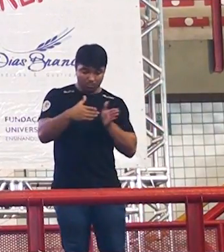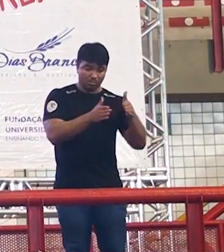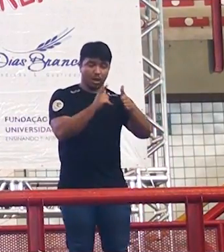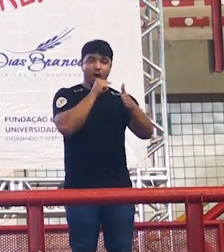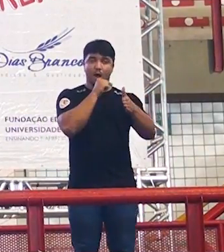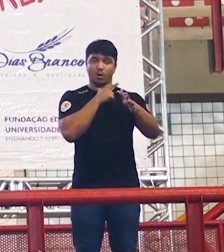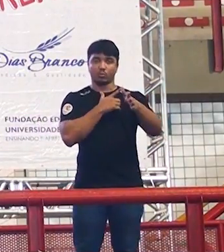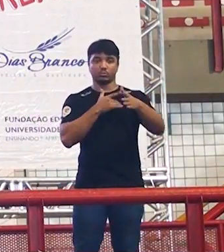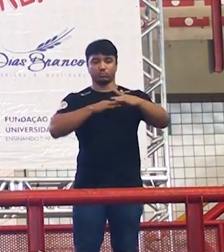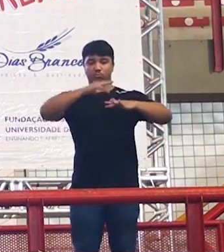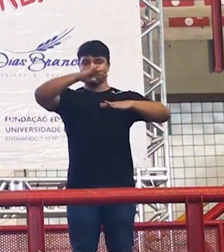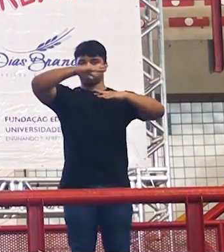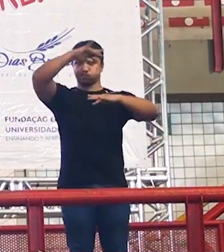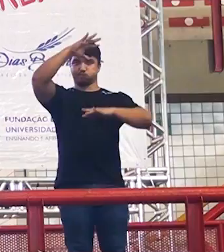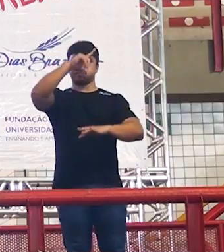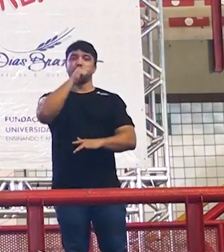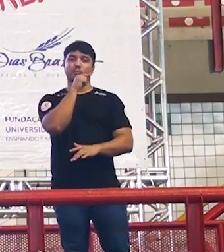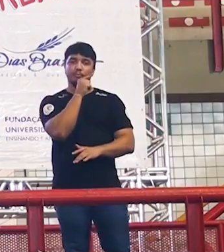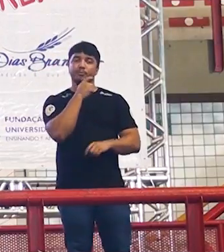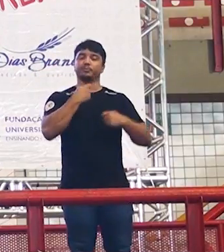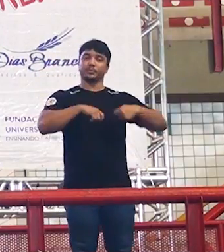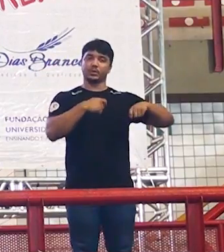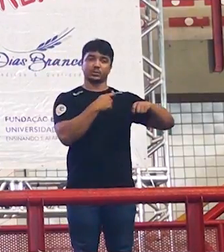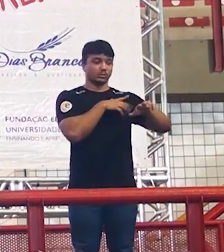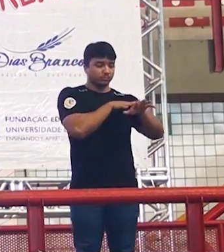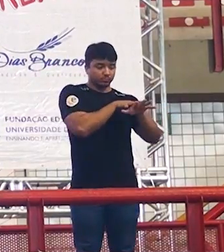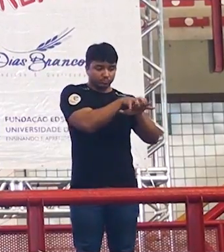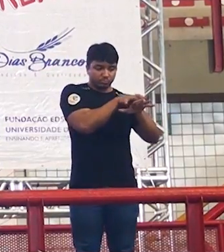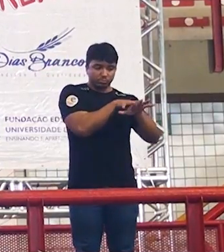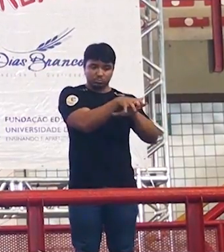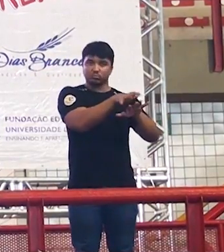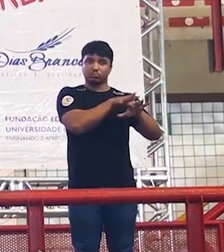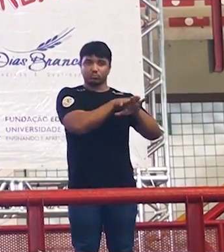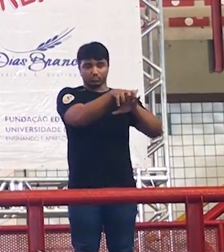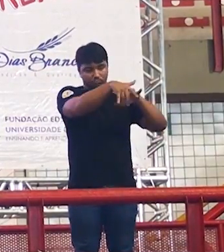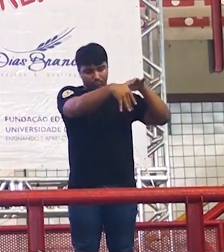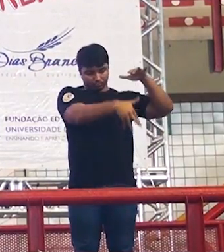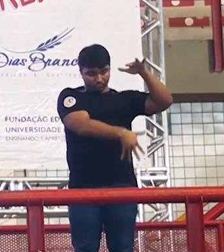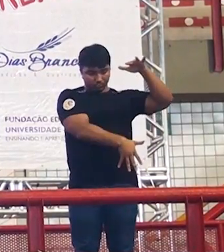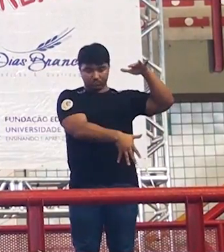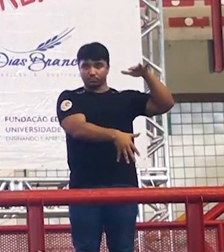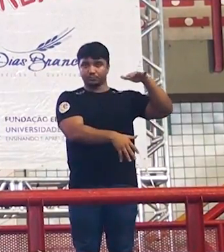um volume d'água imenso que eu posso transformar numa queda d'água.